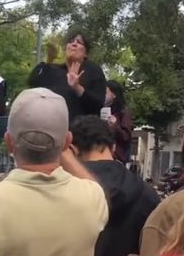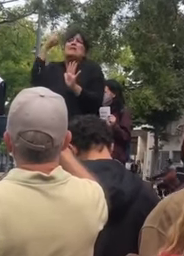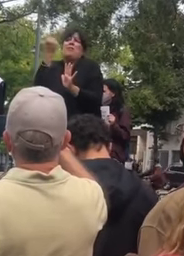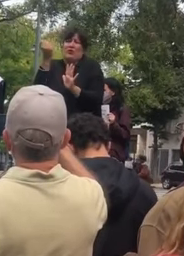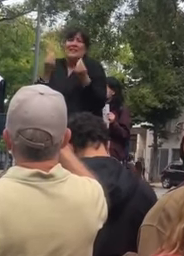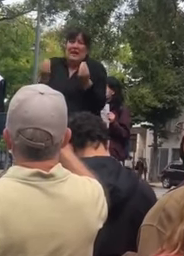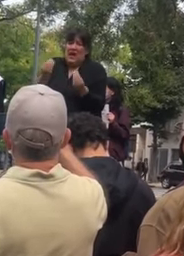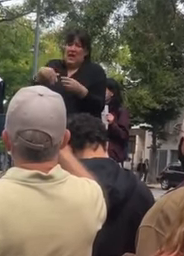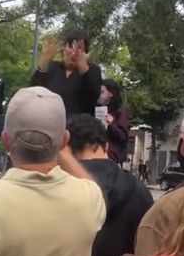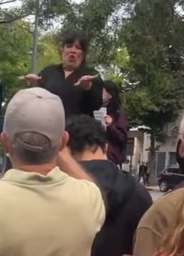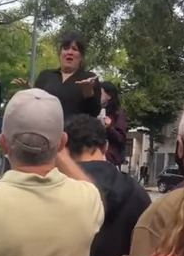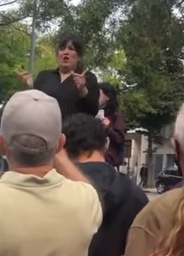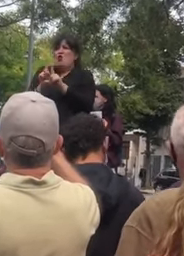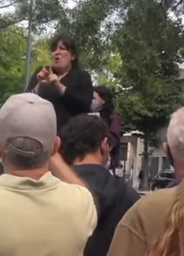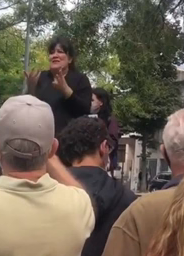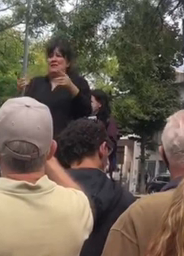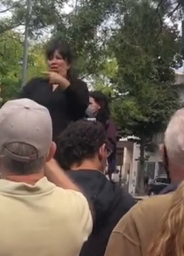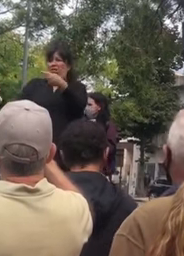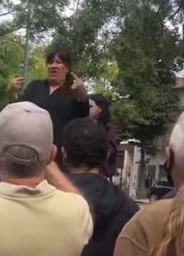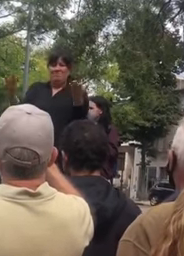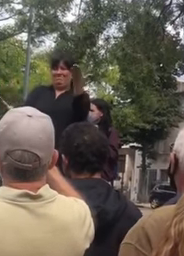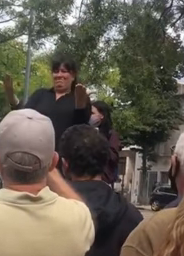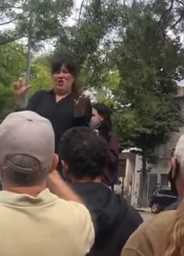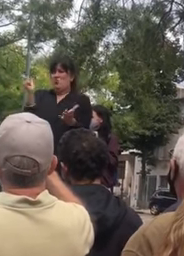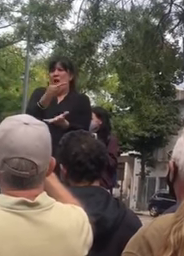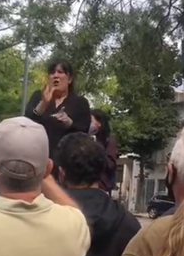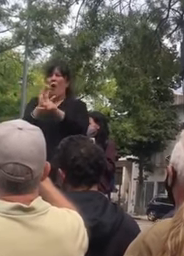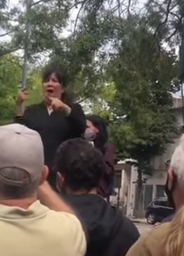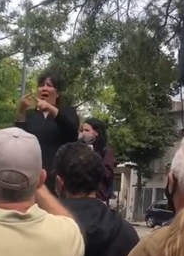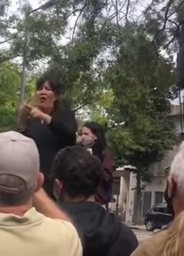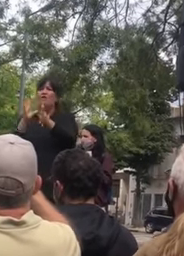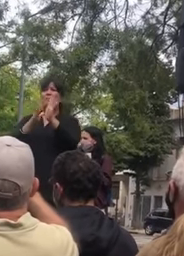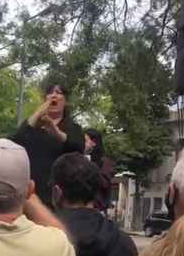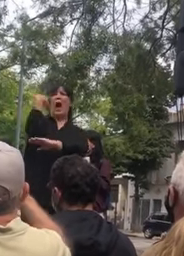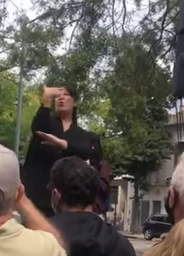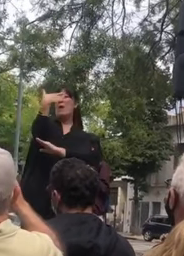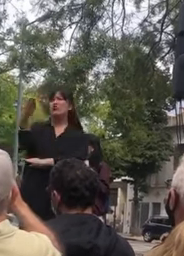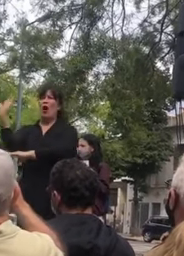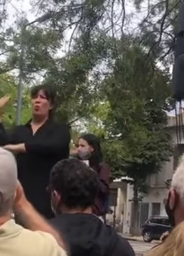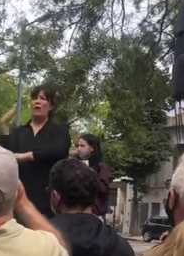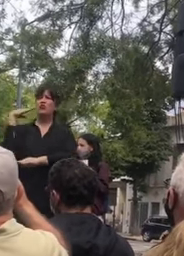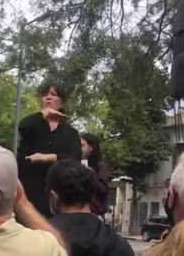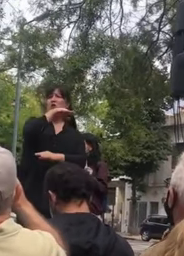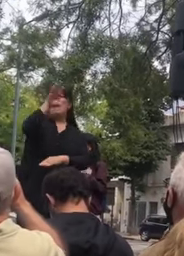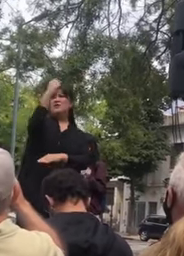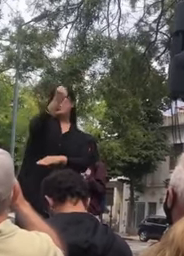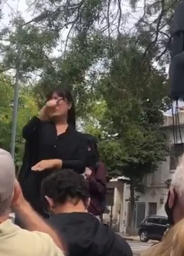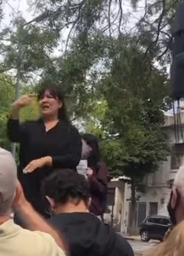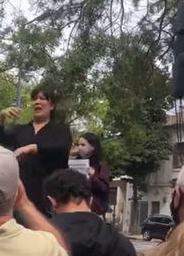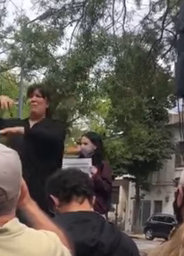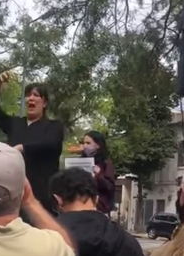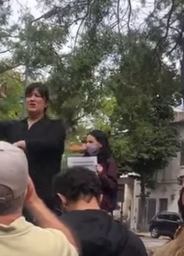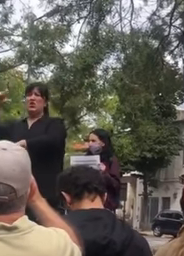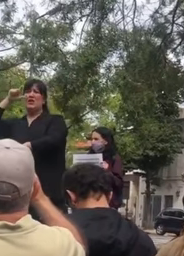No hay forma de sostener eso. Ni siquiera tendríamos que esgrimir los argumentos de por qué es más importante que